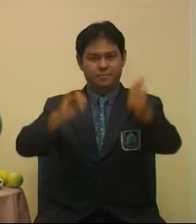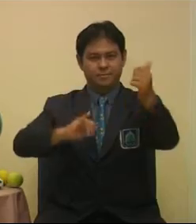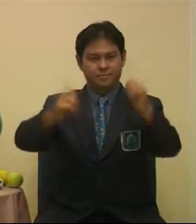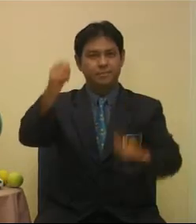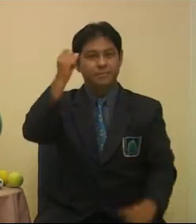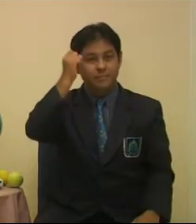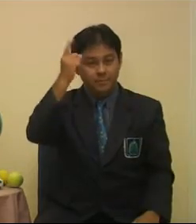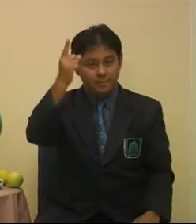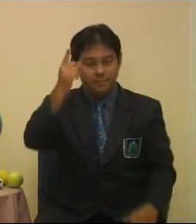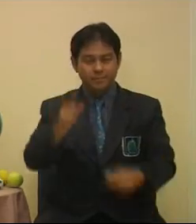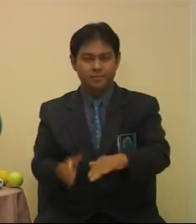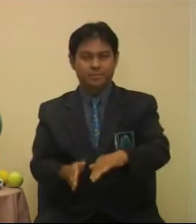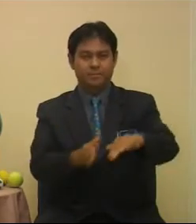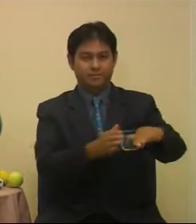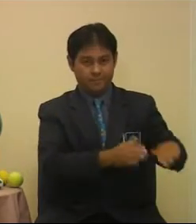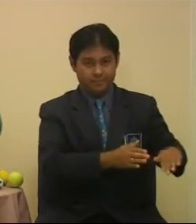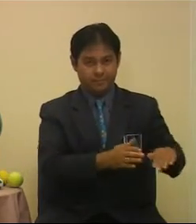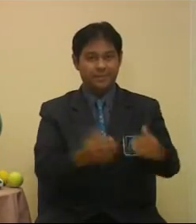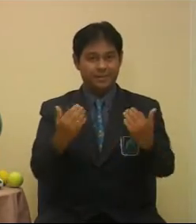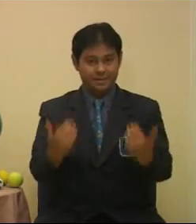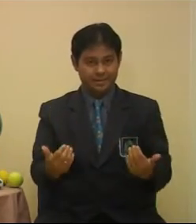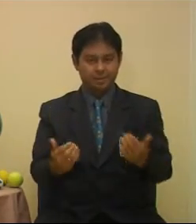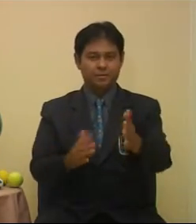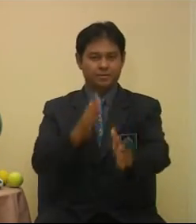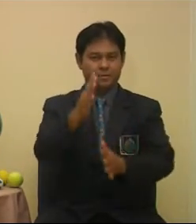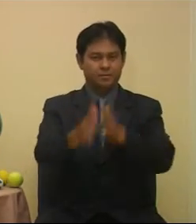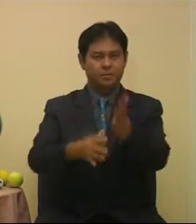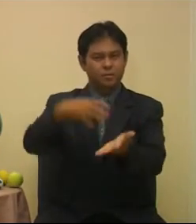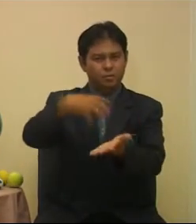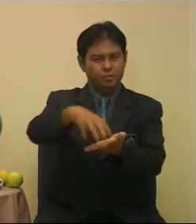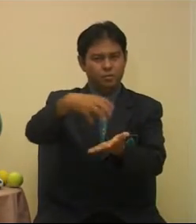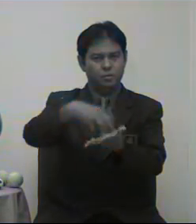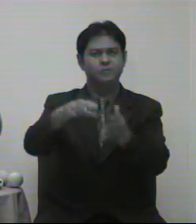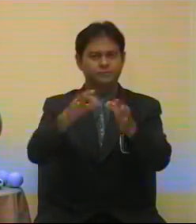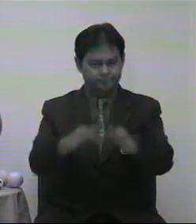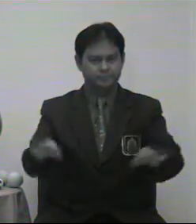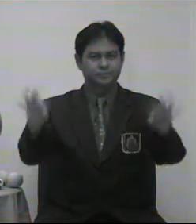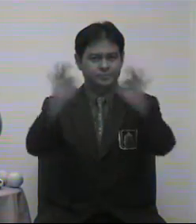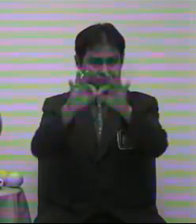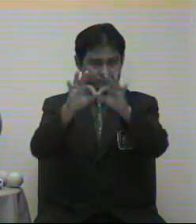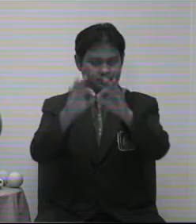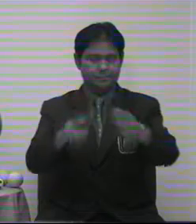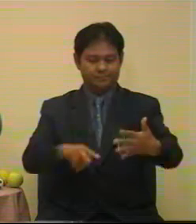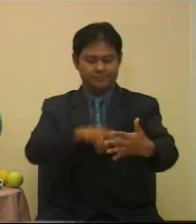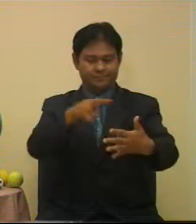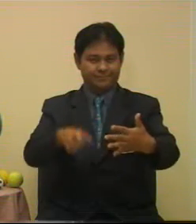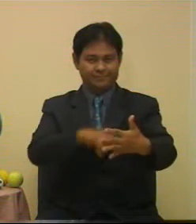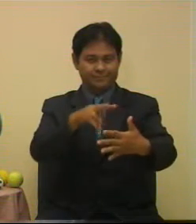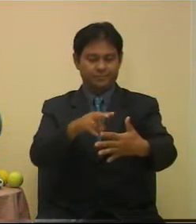งเข้าใจแล้วนะครับตอนนี้ผมขอแนะนำองค์ประกอบที่สำคัญของการใช้ภาษามือ5